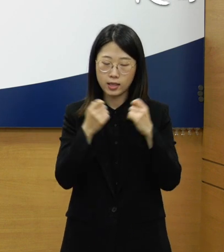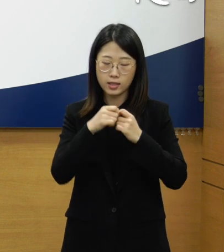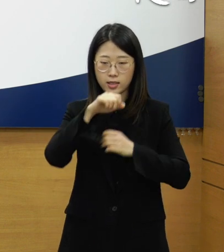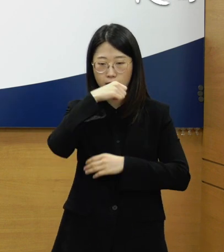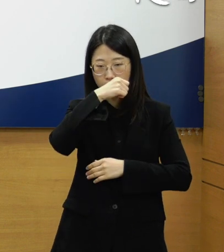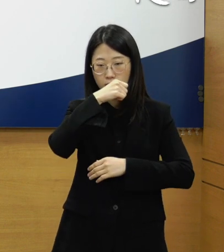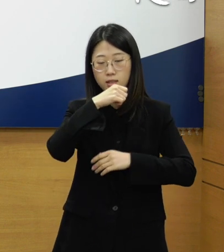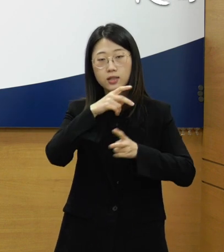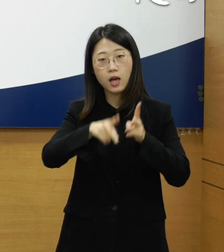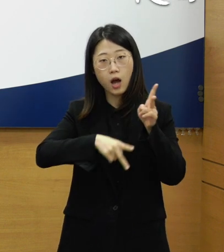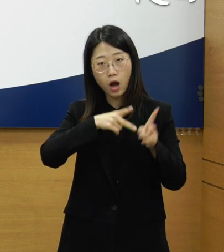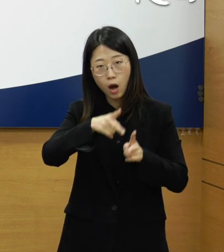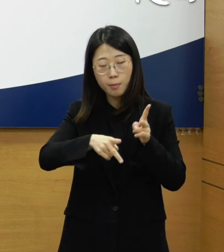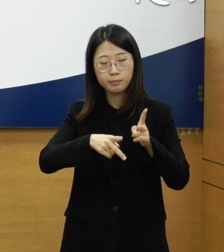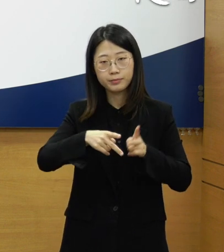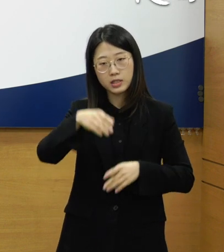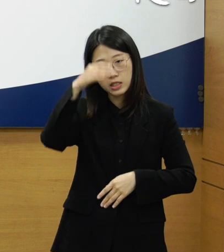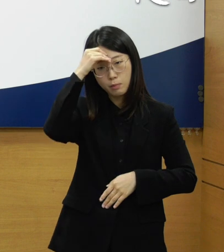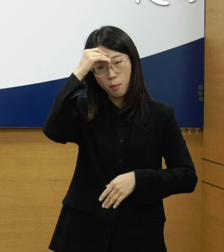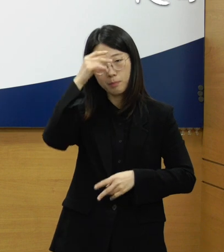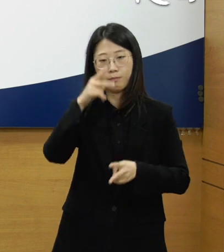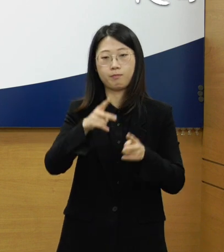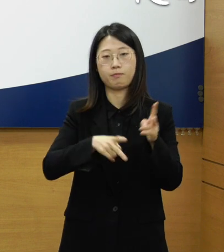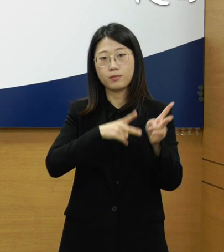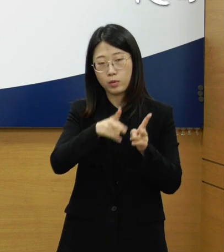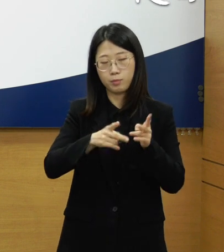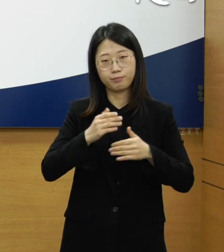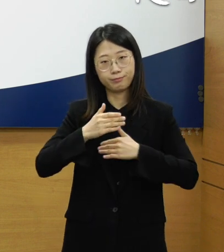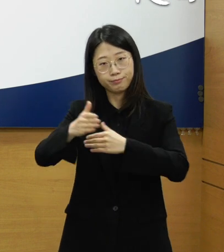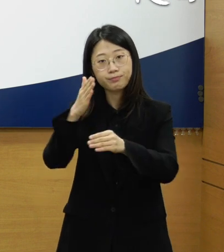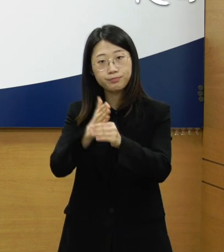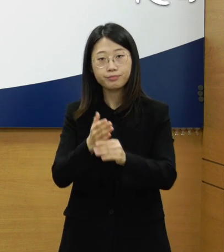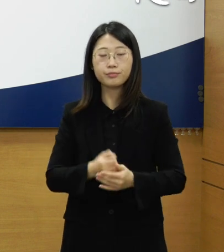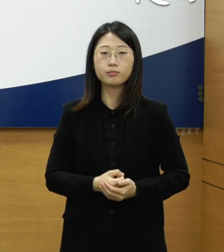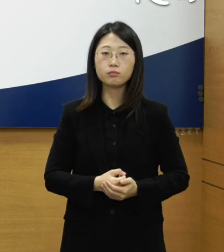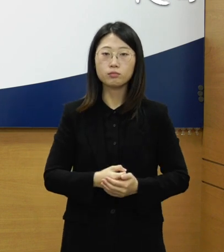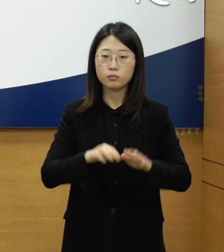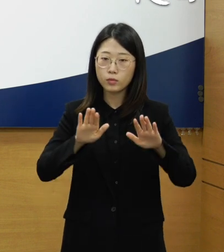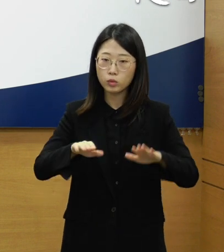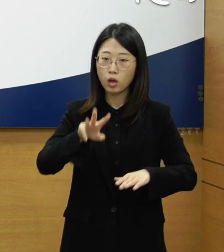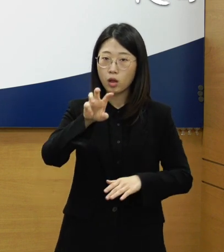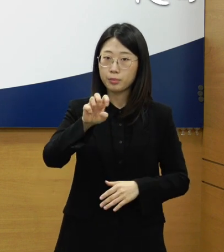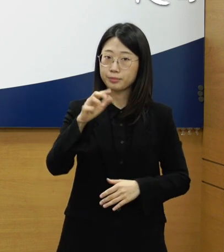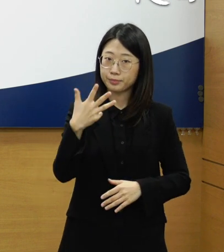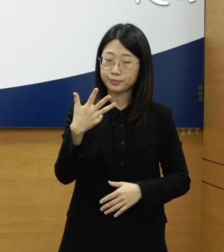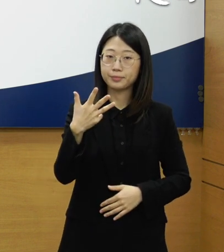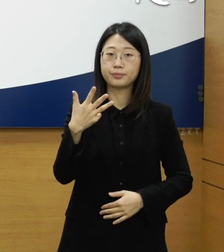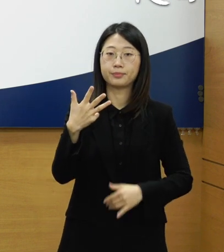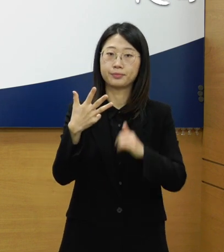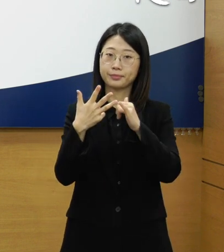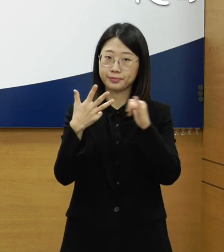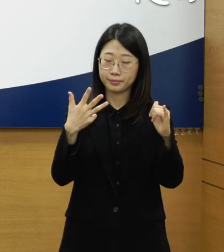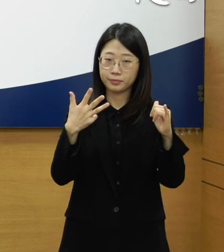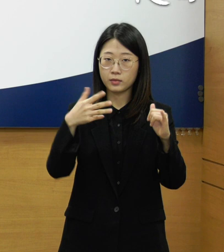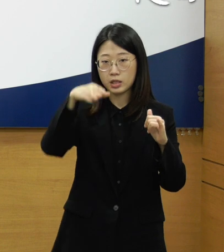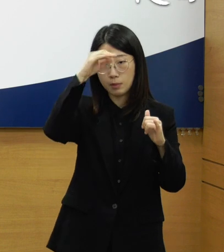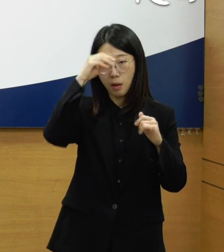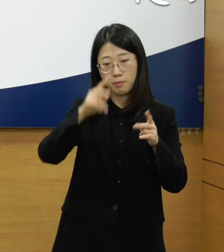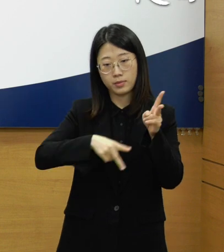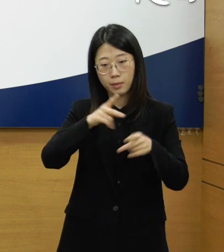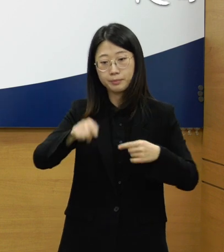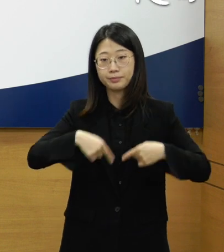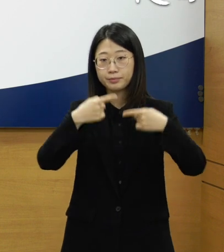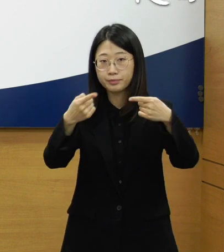시범 사업을 추진하고 있습니다. 현재 34명의 대상자가 시범 사업에